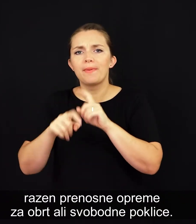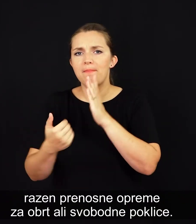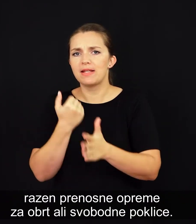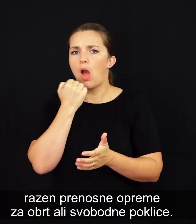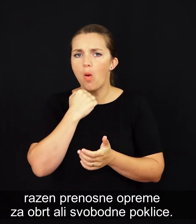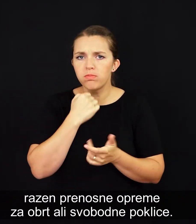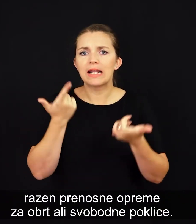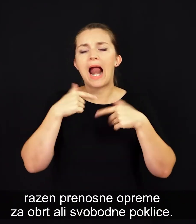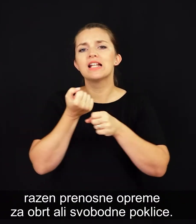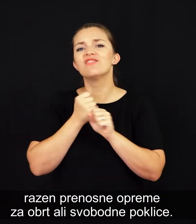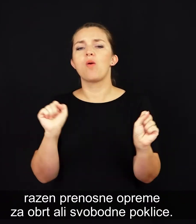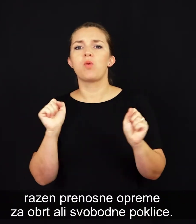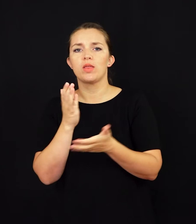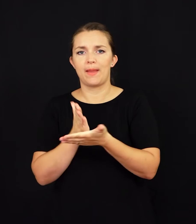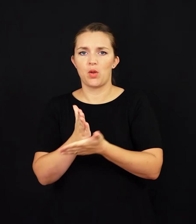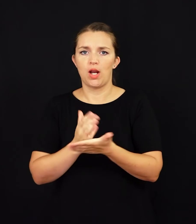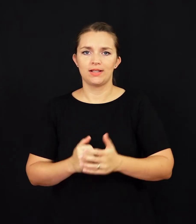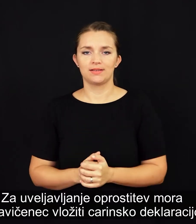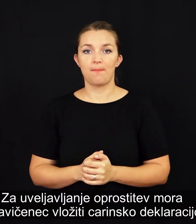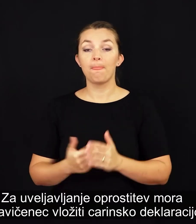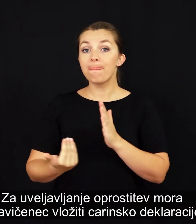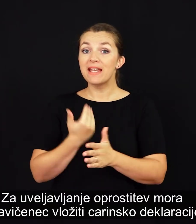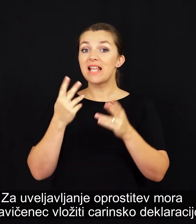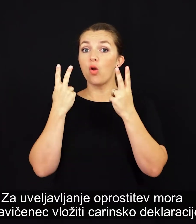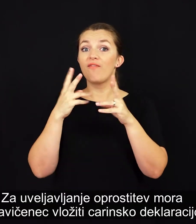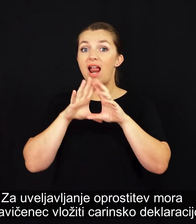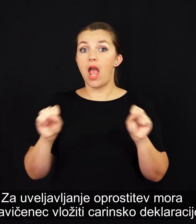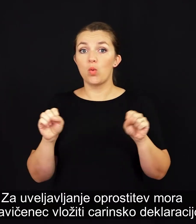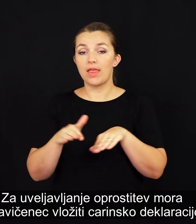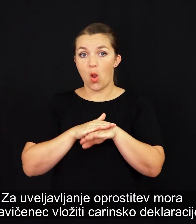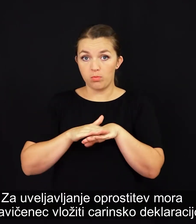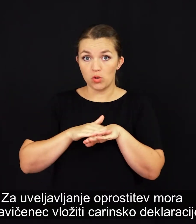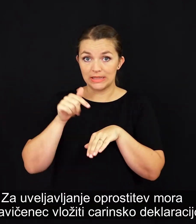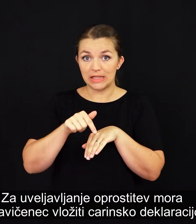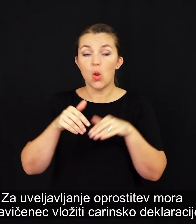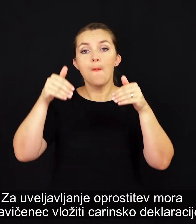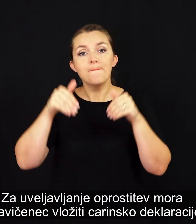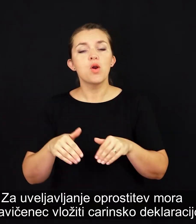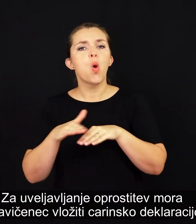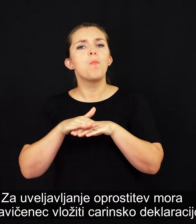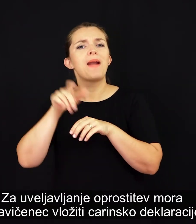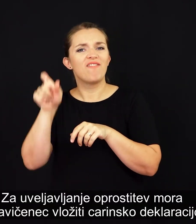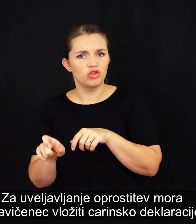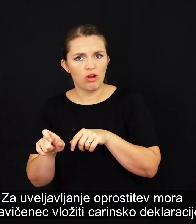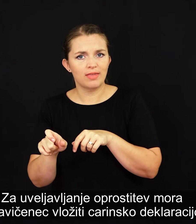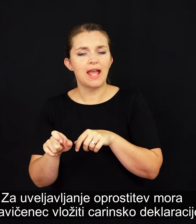ali svobodne poklice. Za uveljavljanje oprostitev mora upravičenec vložiti